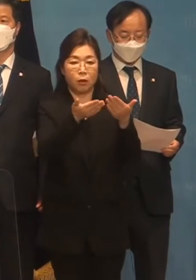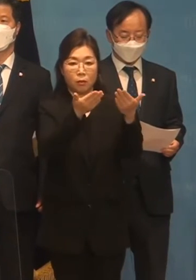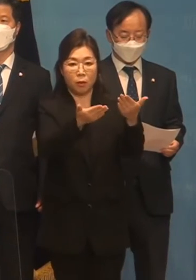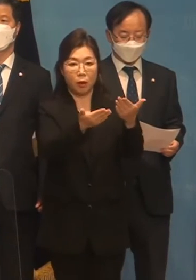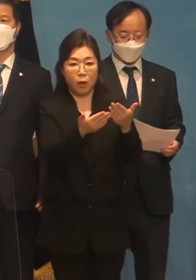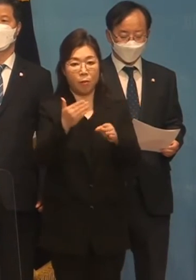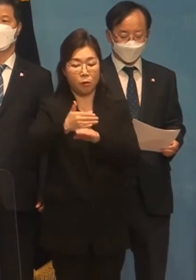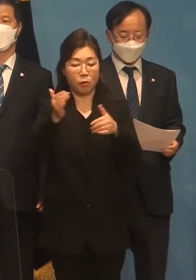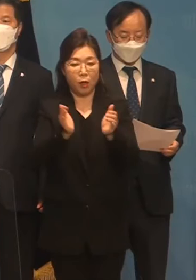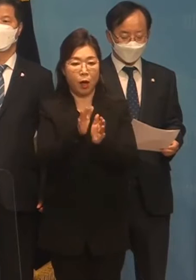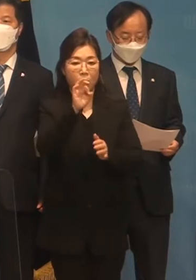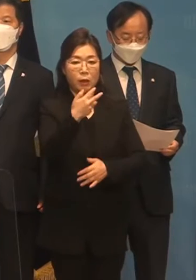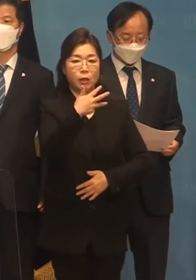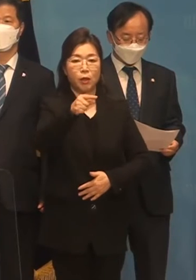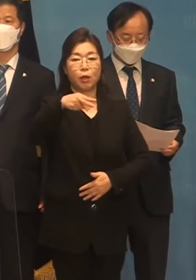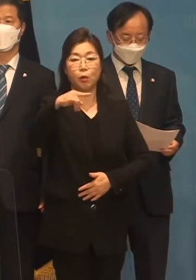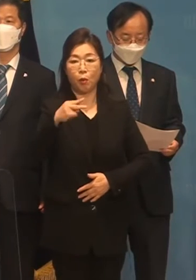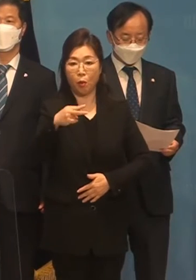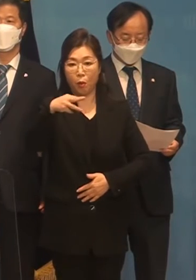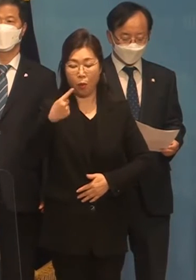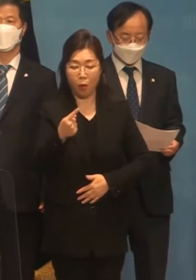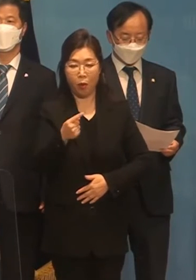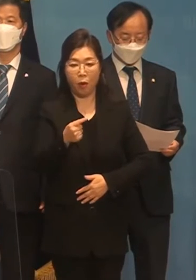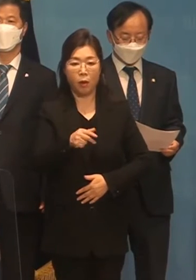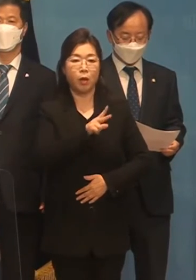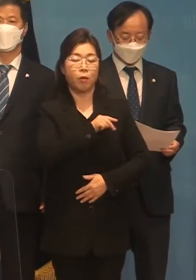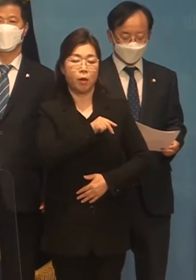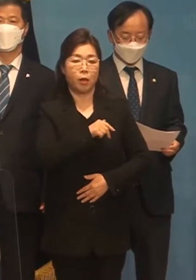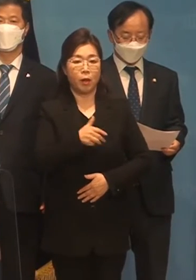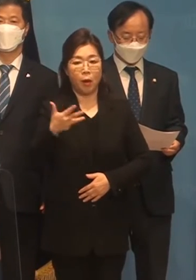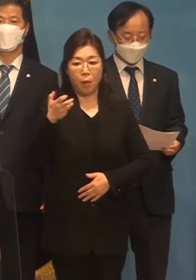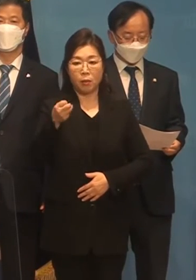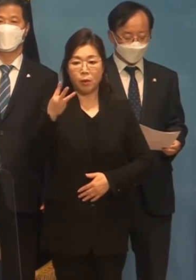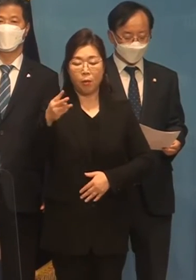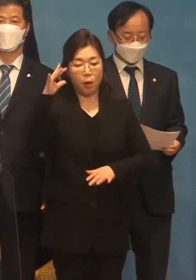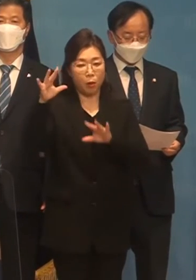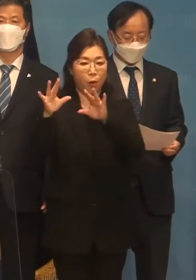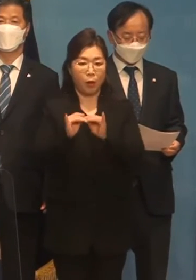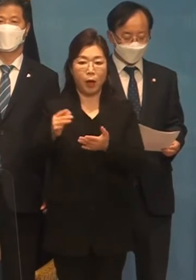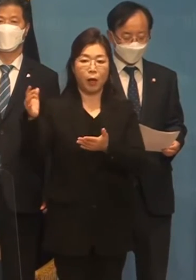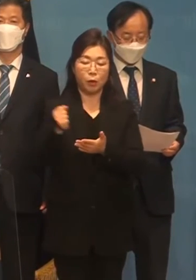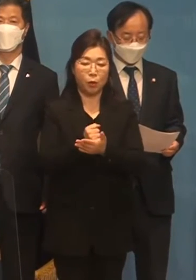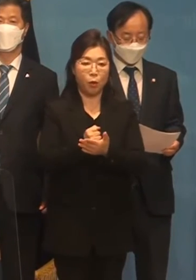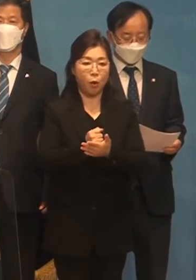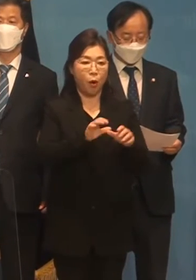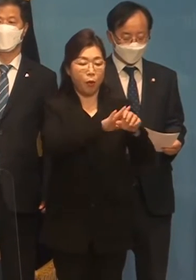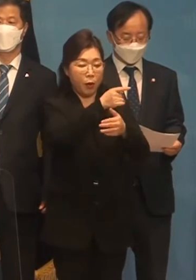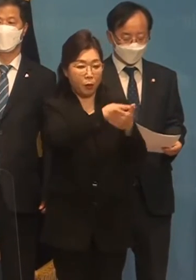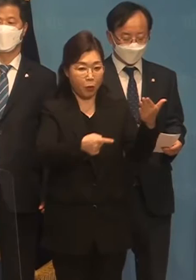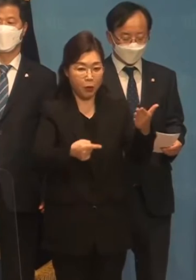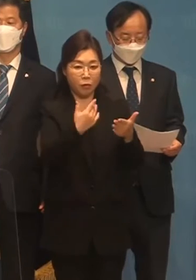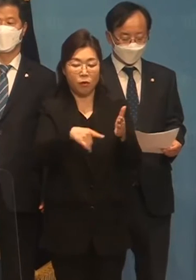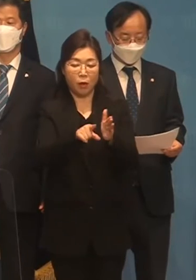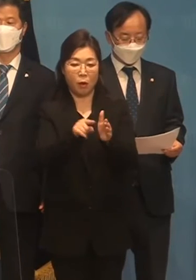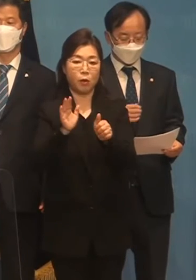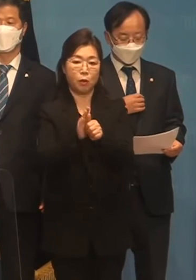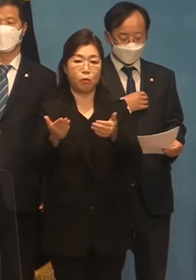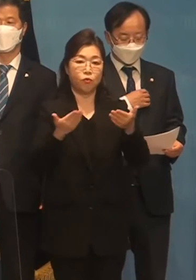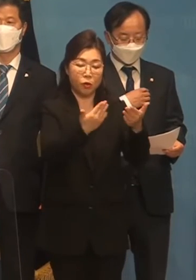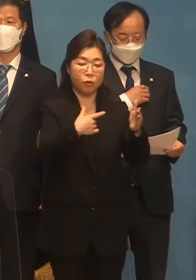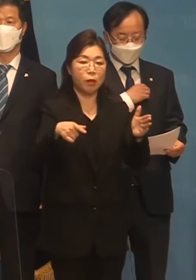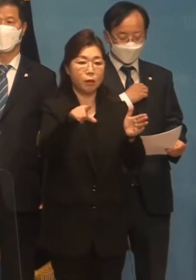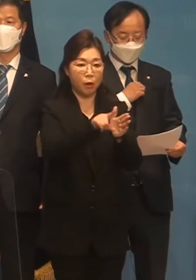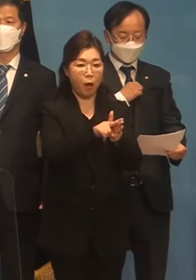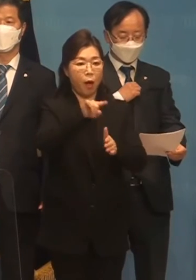더불어민주당 을지로위원회는 당 소속 국회의원 83명의 동의를 얻어 코로나 손실보상 및 지원을 위한 100조 원